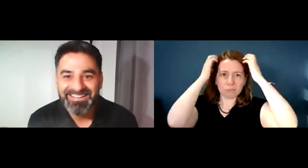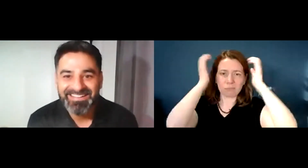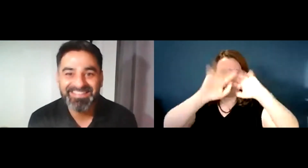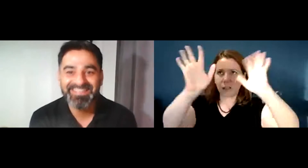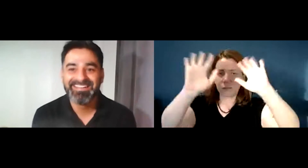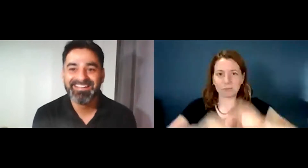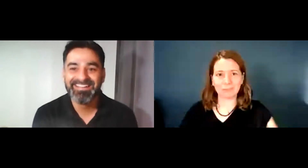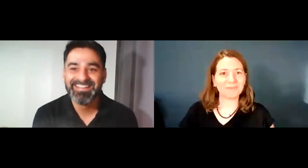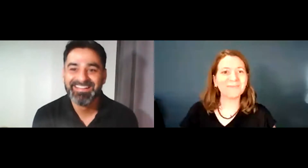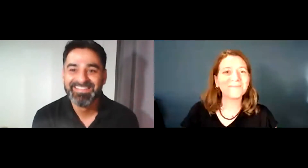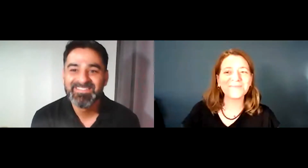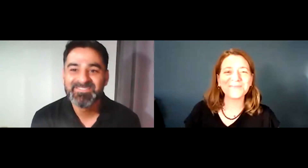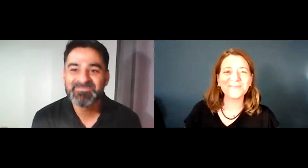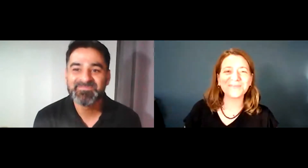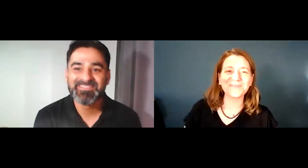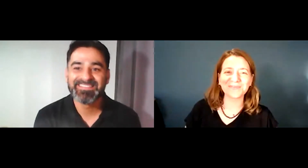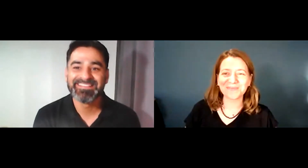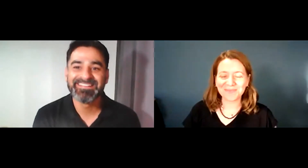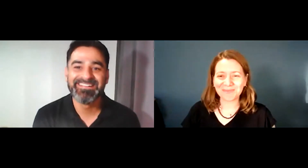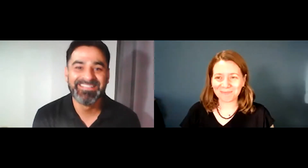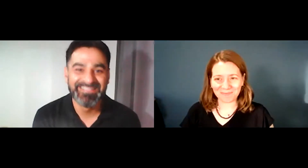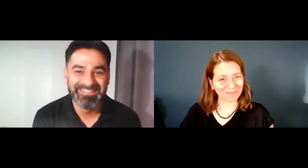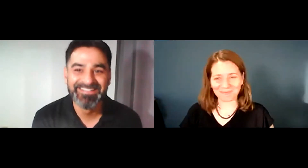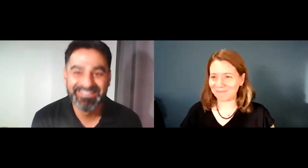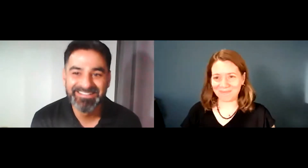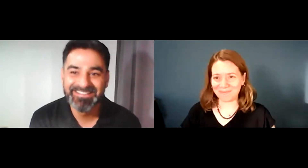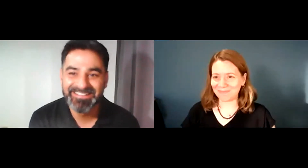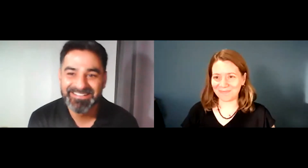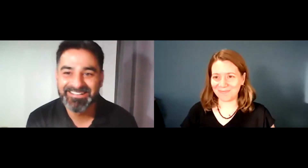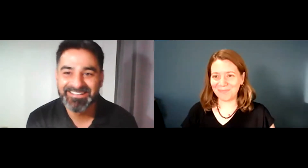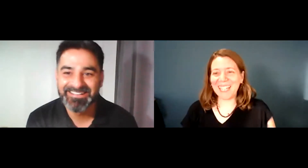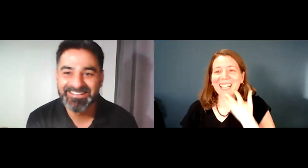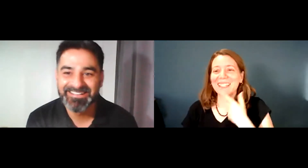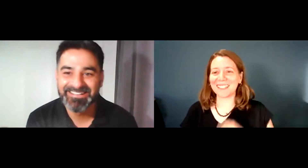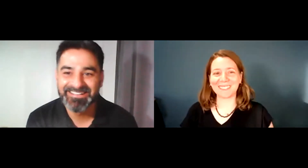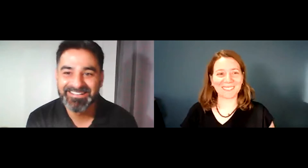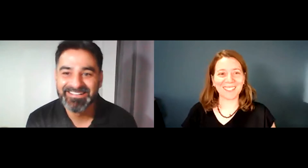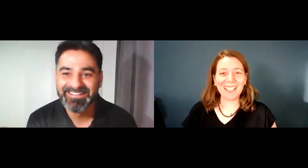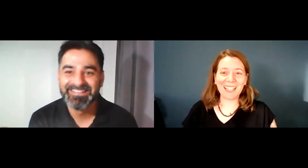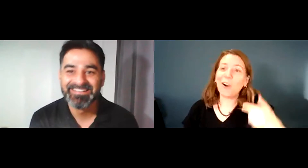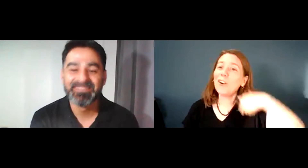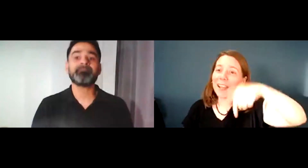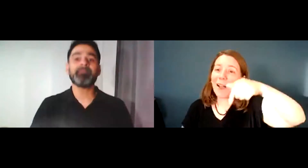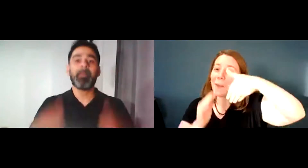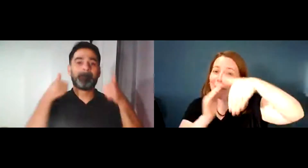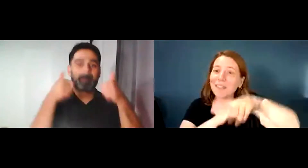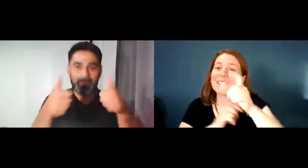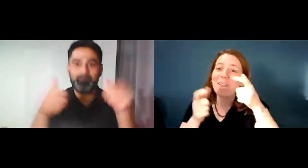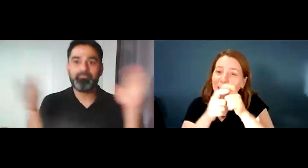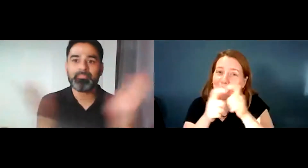Qué divinos que son. Bueno, hermosa, muy buena. Me encanta. Y ahora, cada vez que vaya a ver la